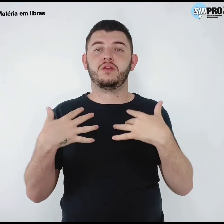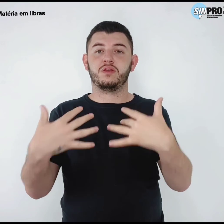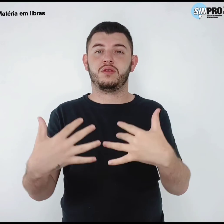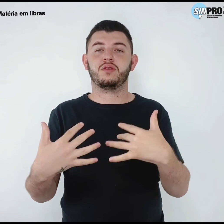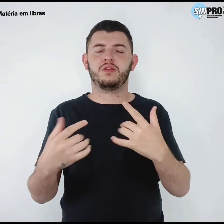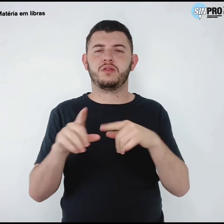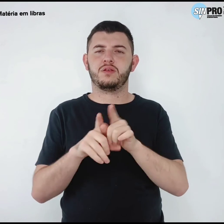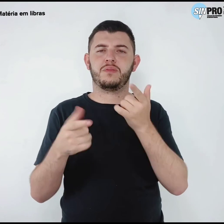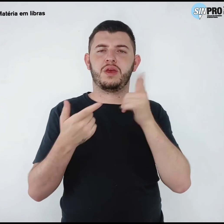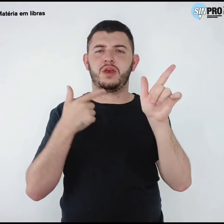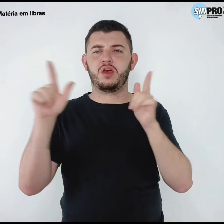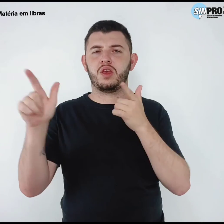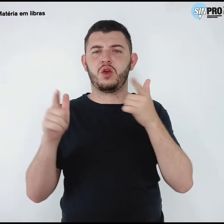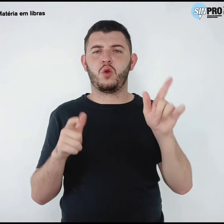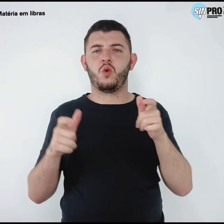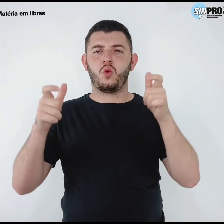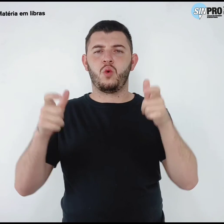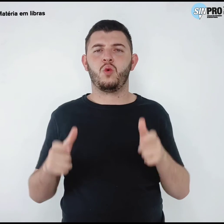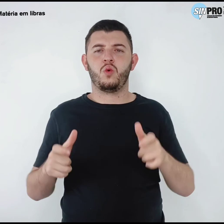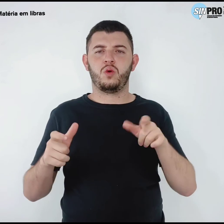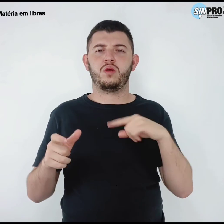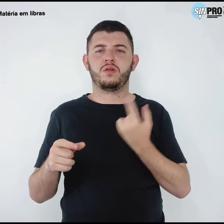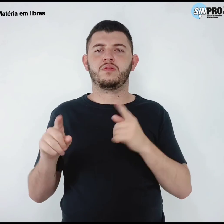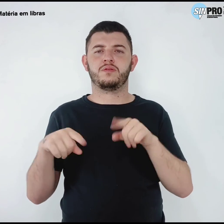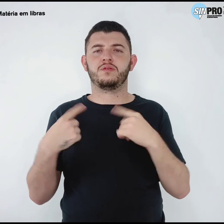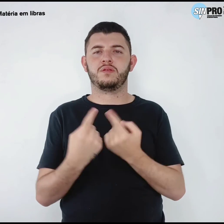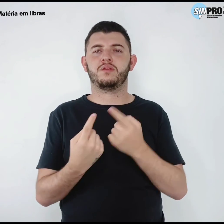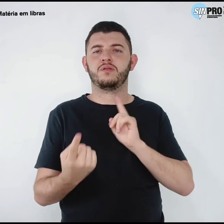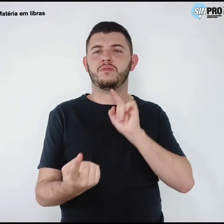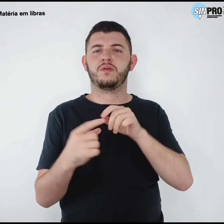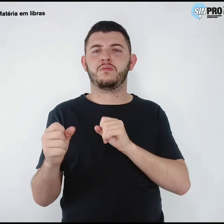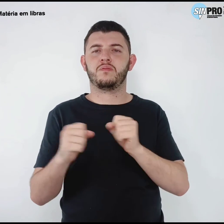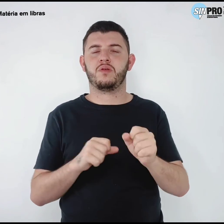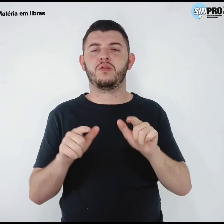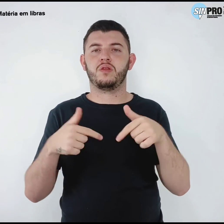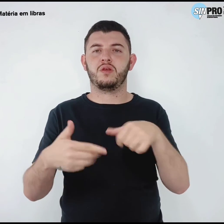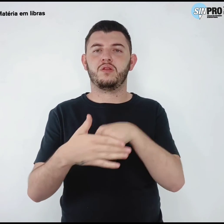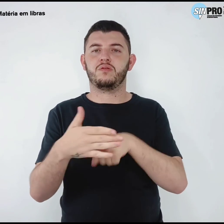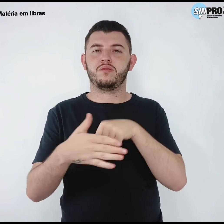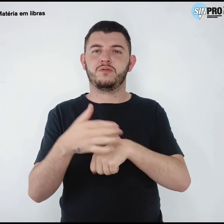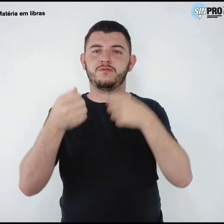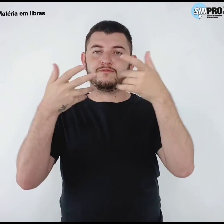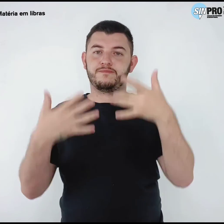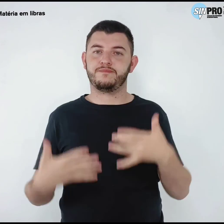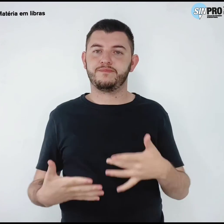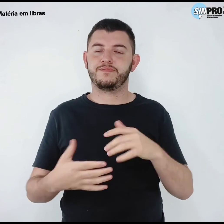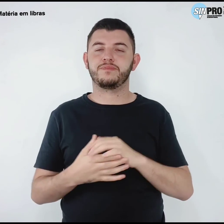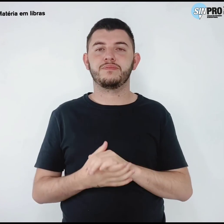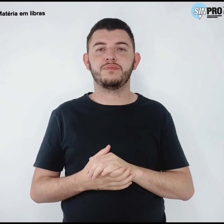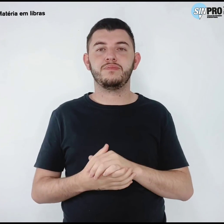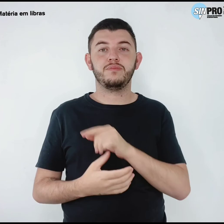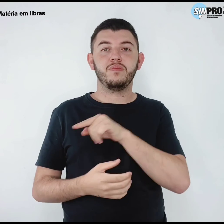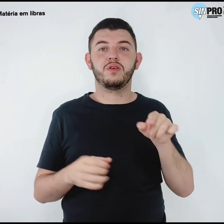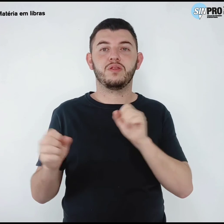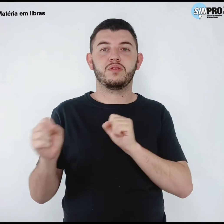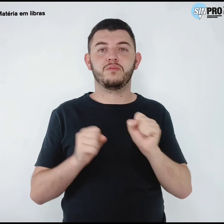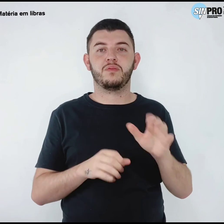assembleias, dentre outros espaços importantes de luta. Afirma. Eleja seu